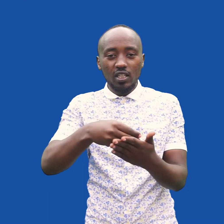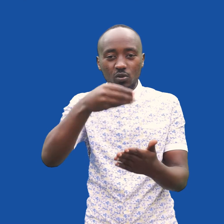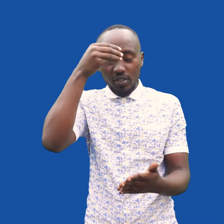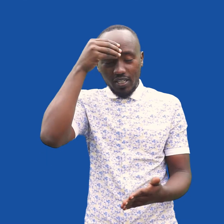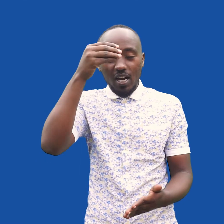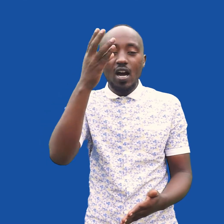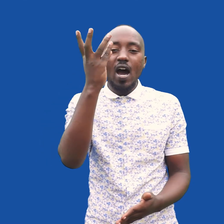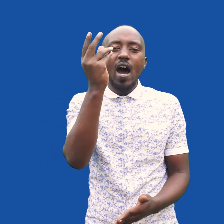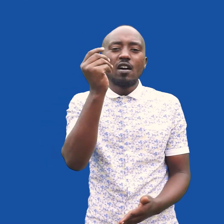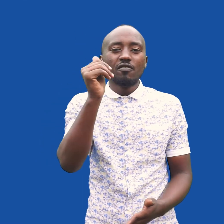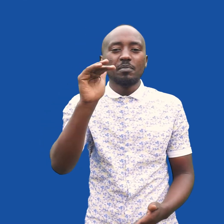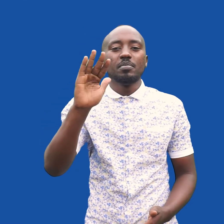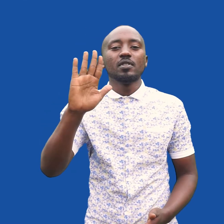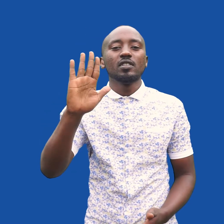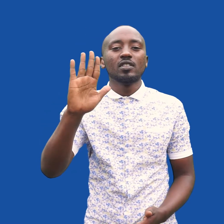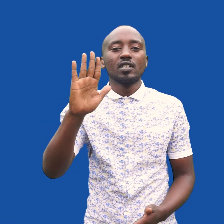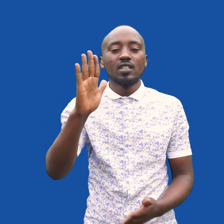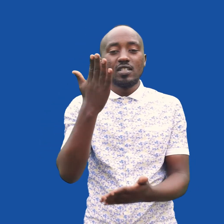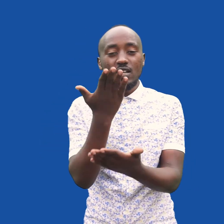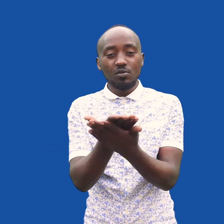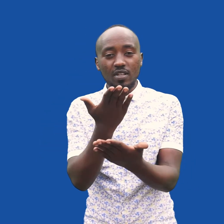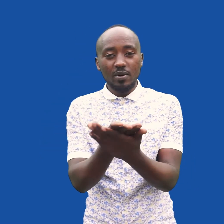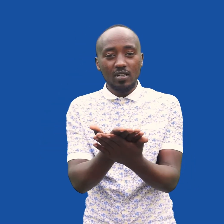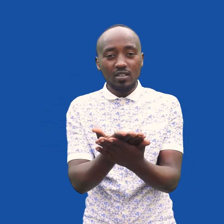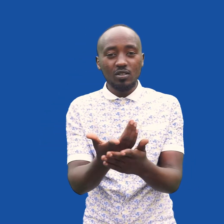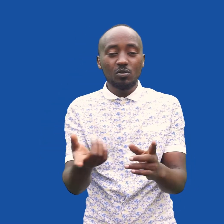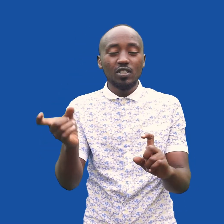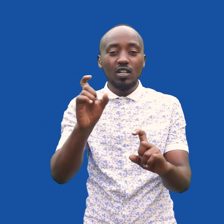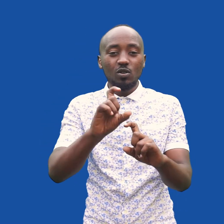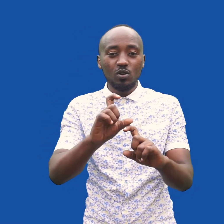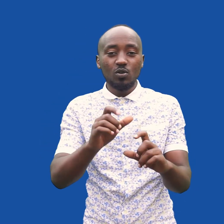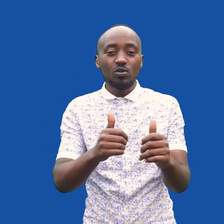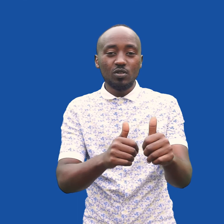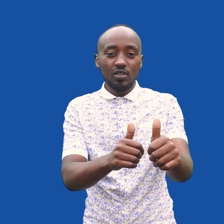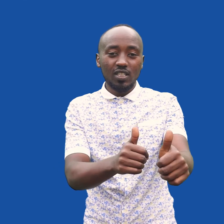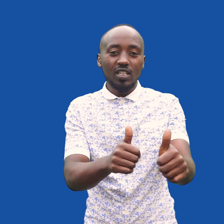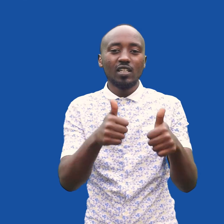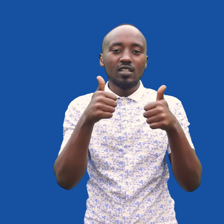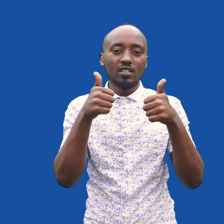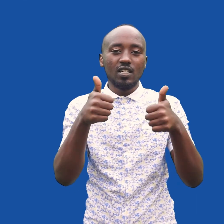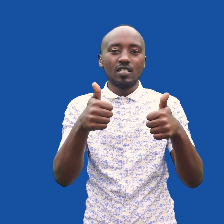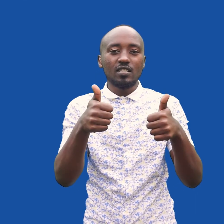kuiga alfapi Ndagusawa, kujirango, kuzikurichire, neza